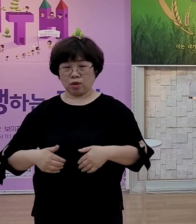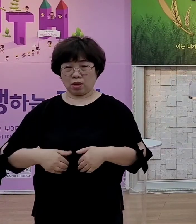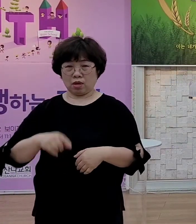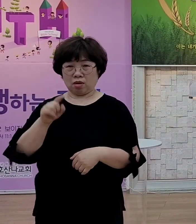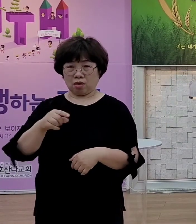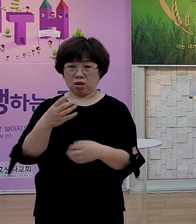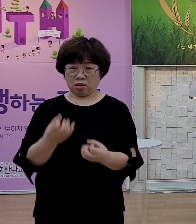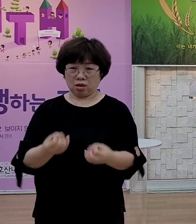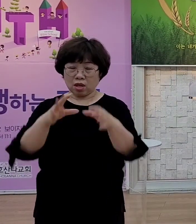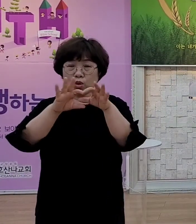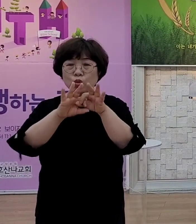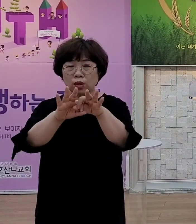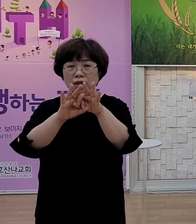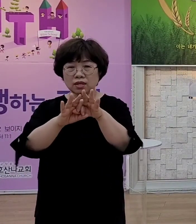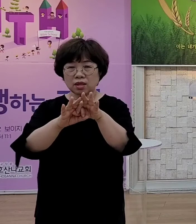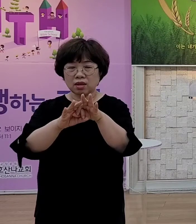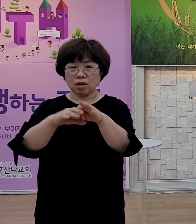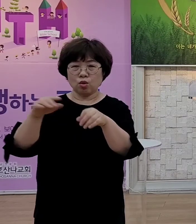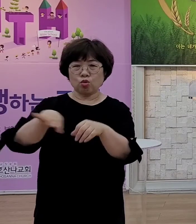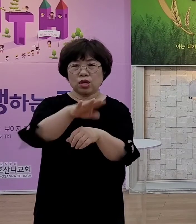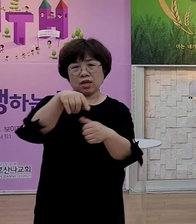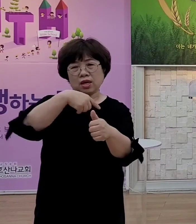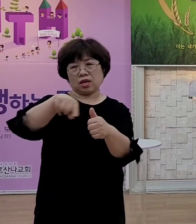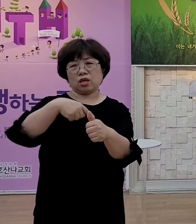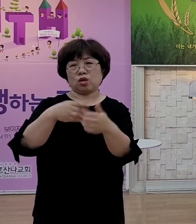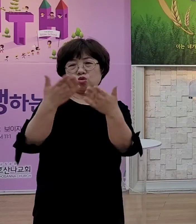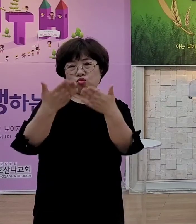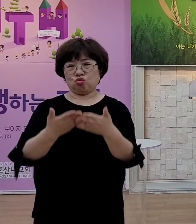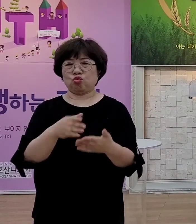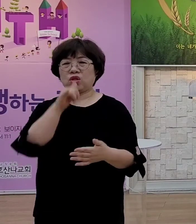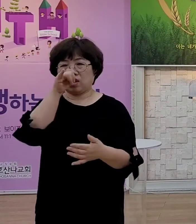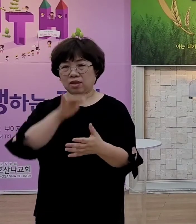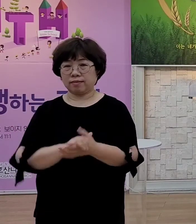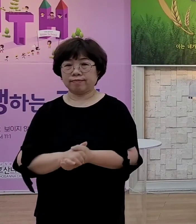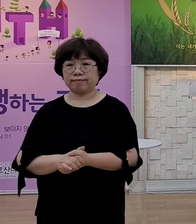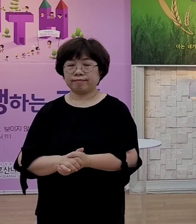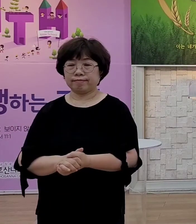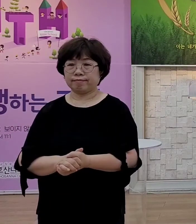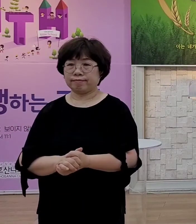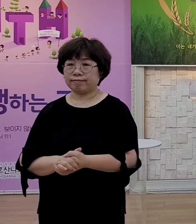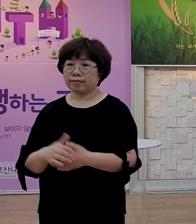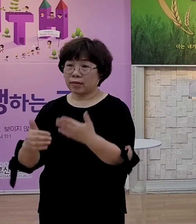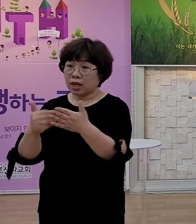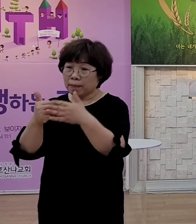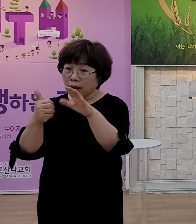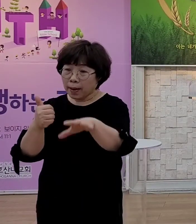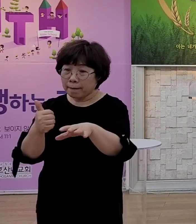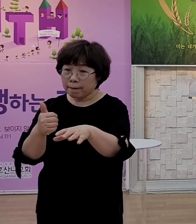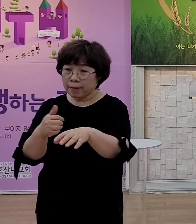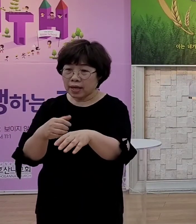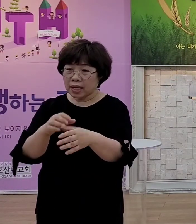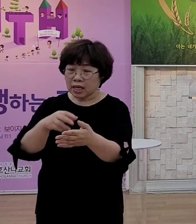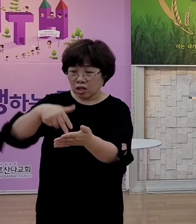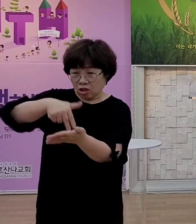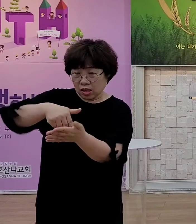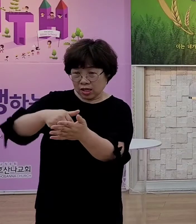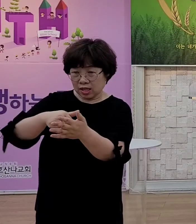절기를 통해서 우리에게 보여주는 귀한 비밀이 담겨 있습니다. 여러분 하나님 앞에 서는